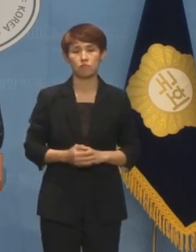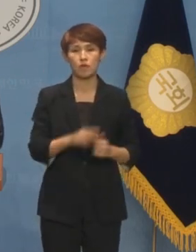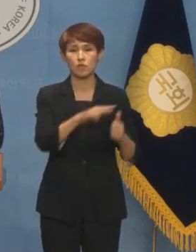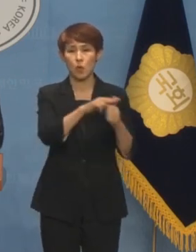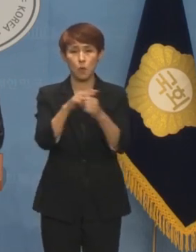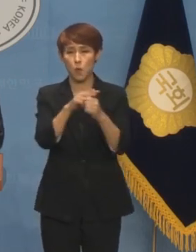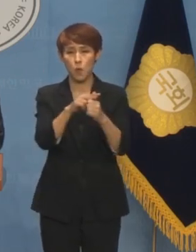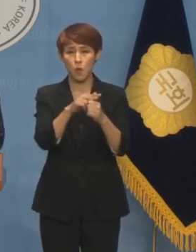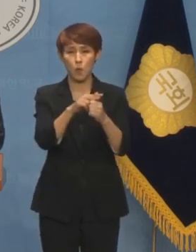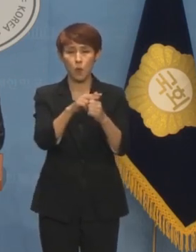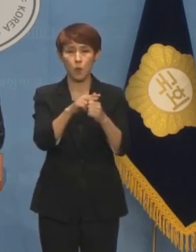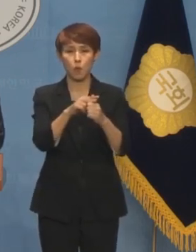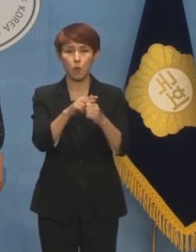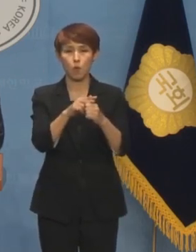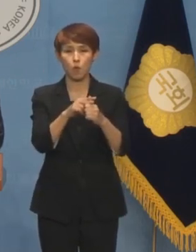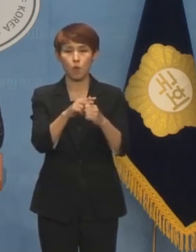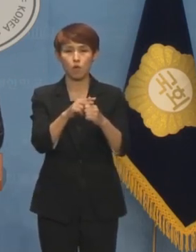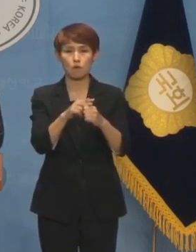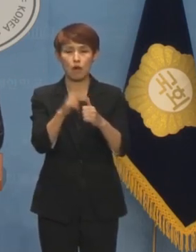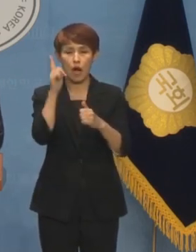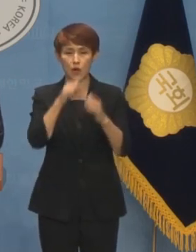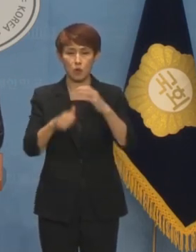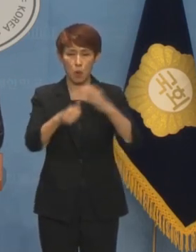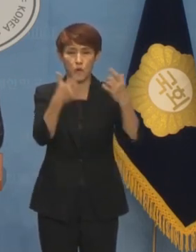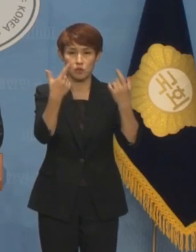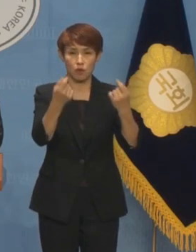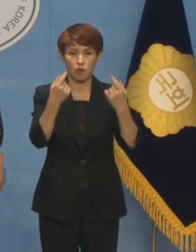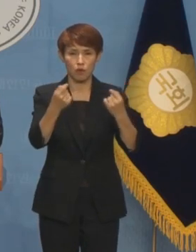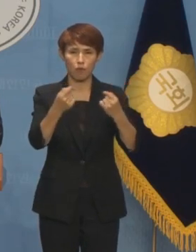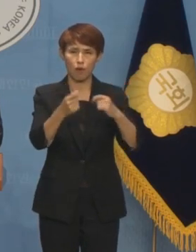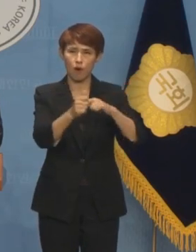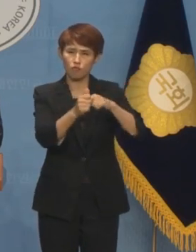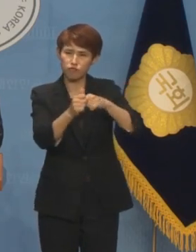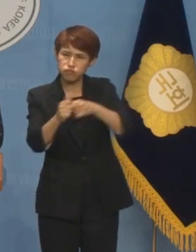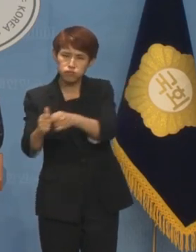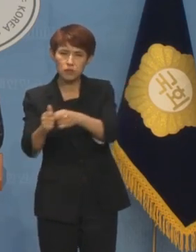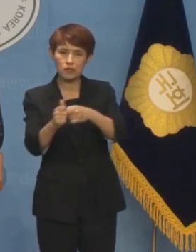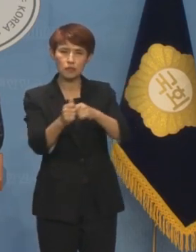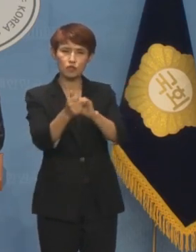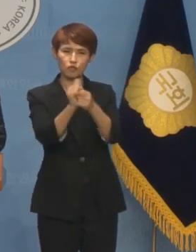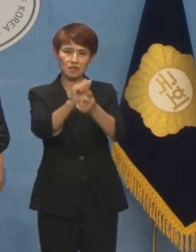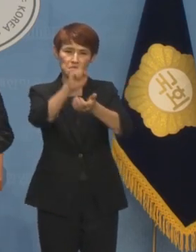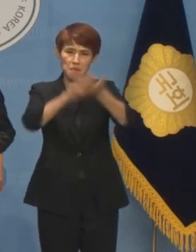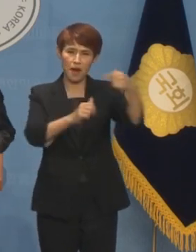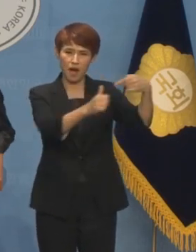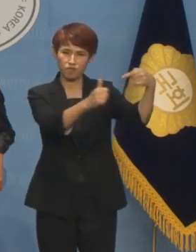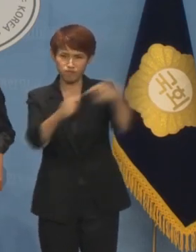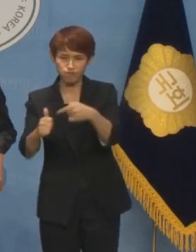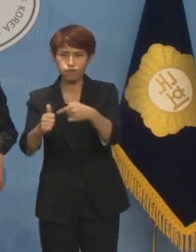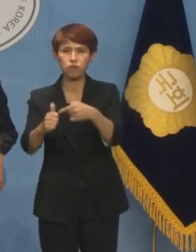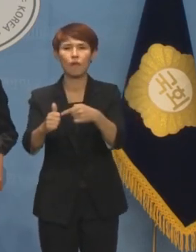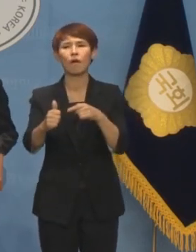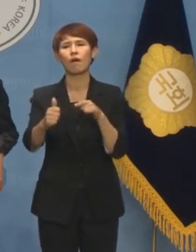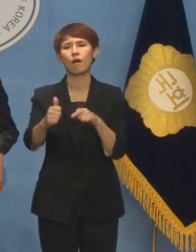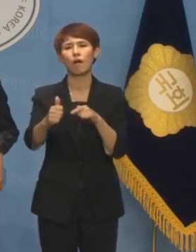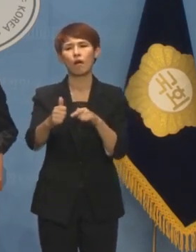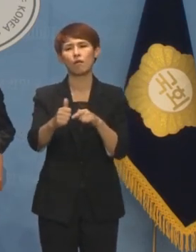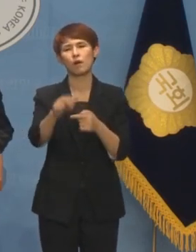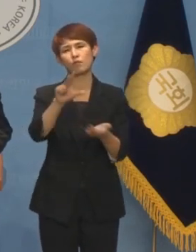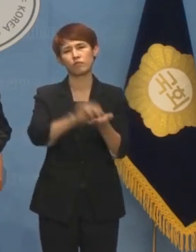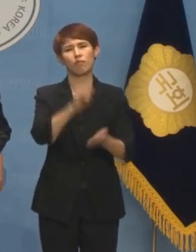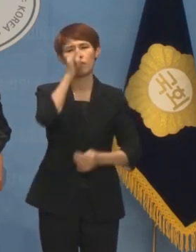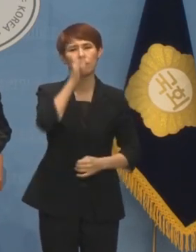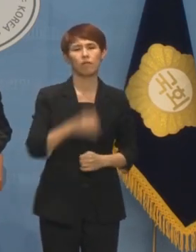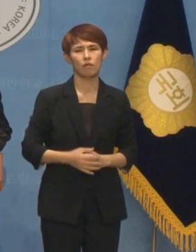적대국의 기업에게나 적용할 만한 과도한 조치로 압박에 나서는 것은 너무나도 부당한